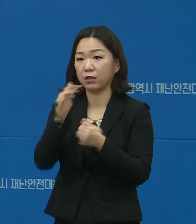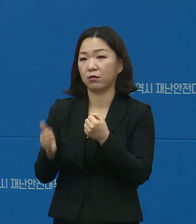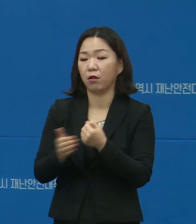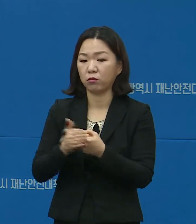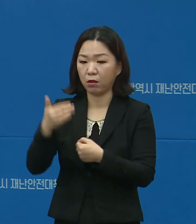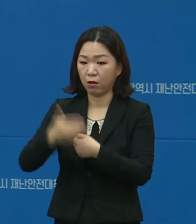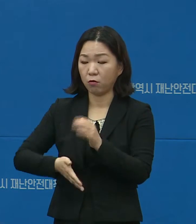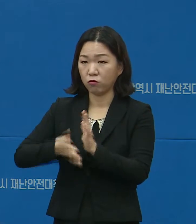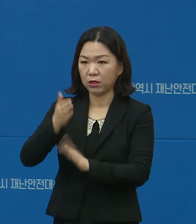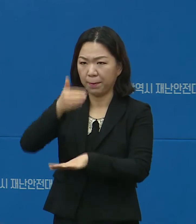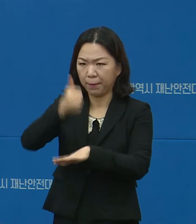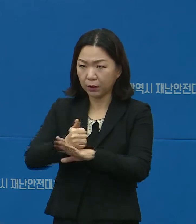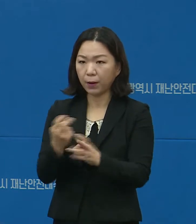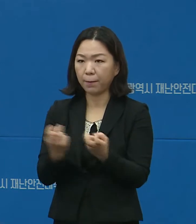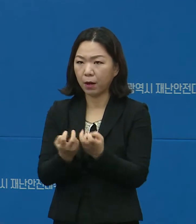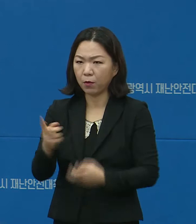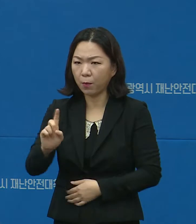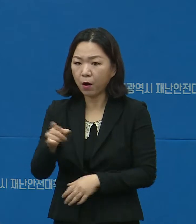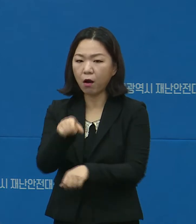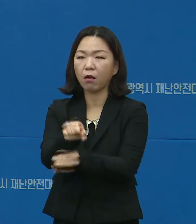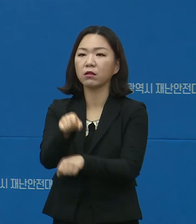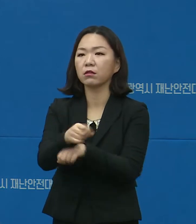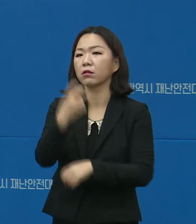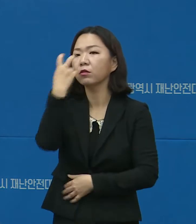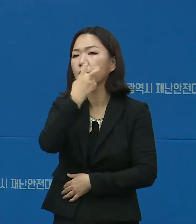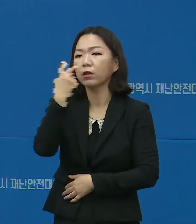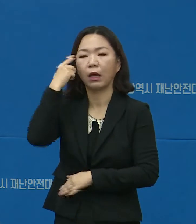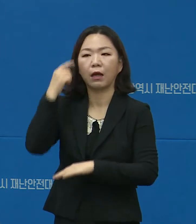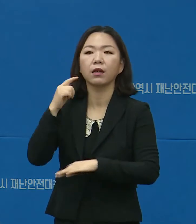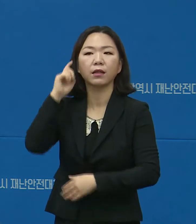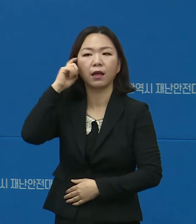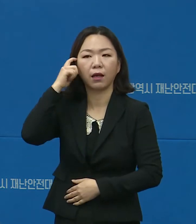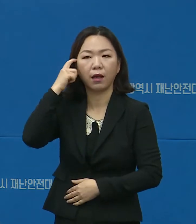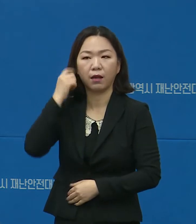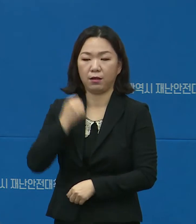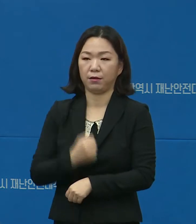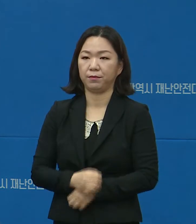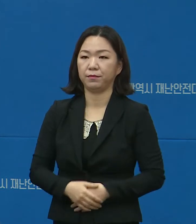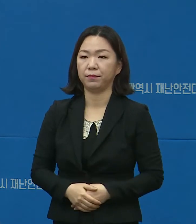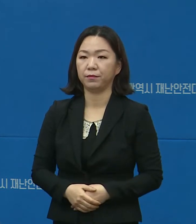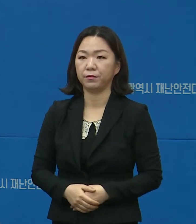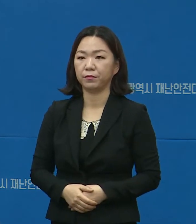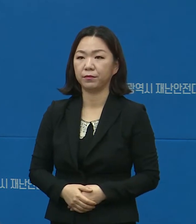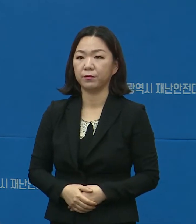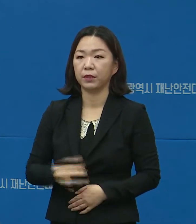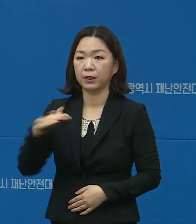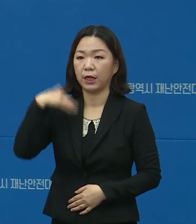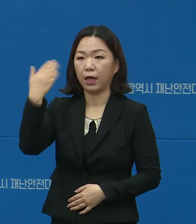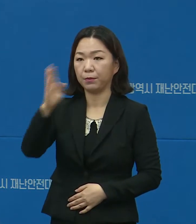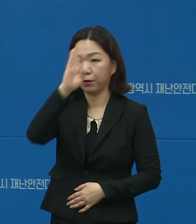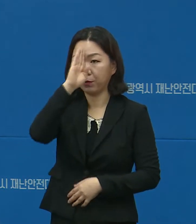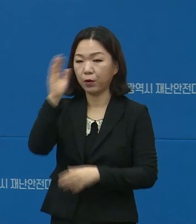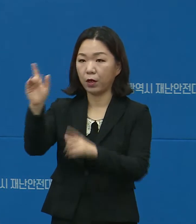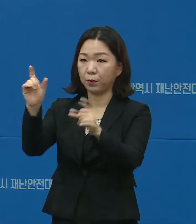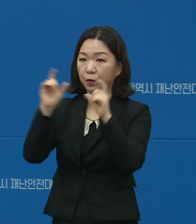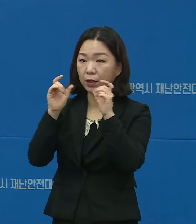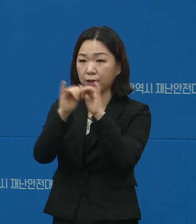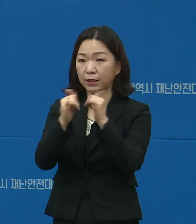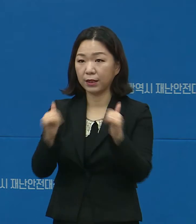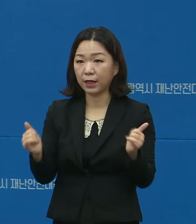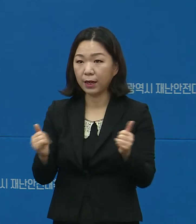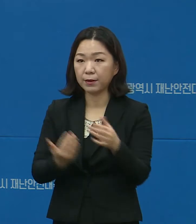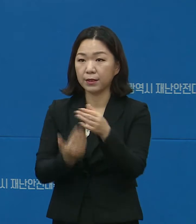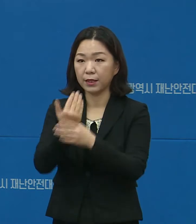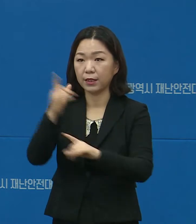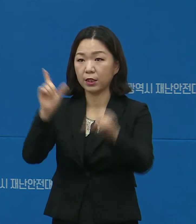있는 마지막 수단이라는 판단에서 이루어졌습니다. 다음은 확진 환자 발생